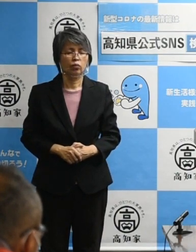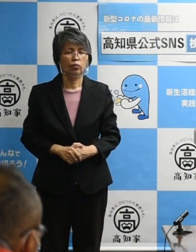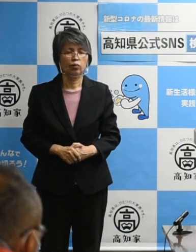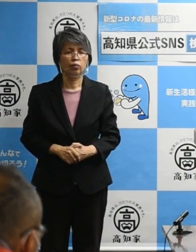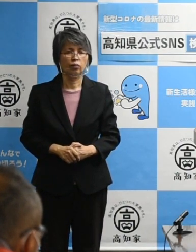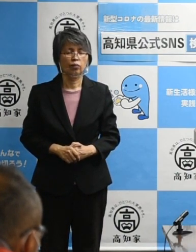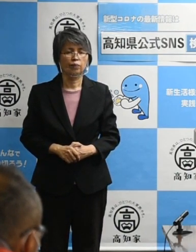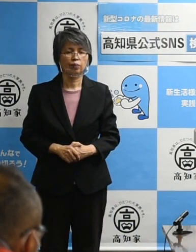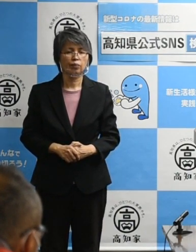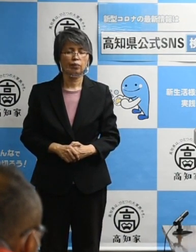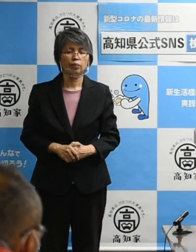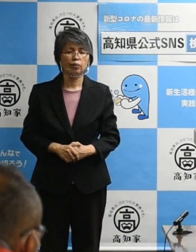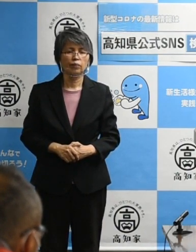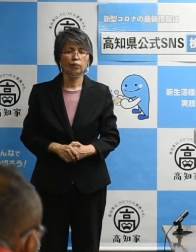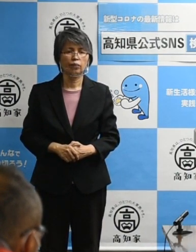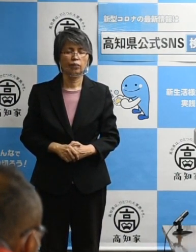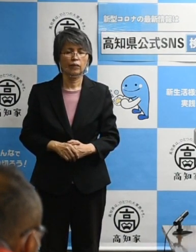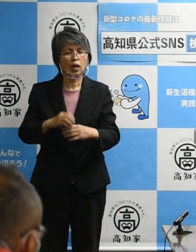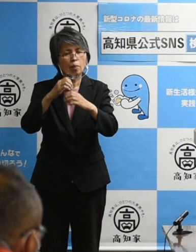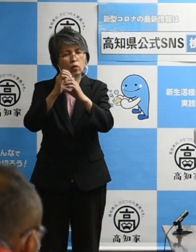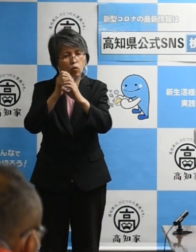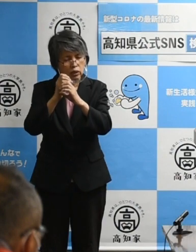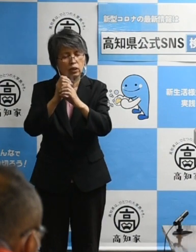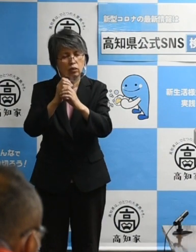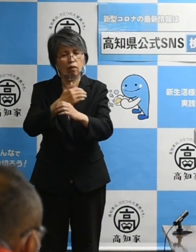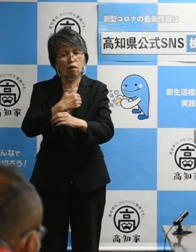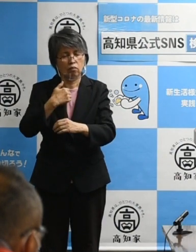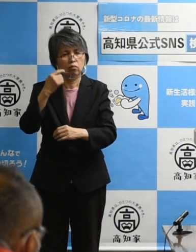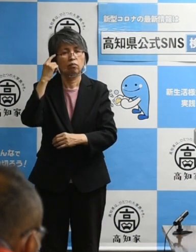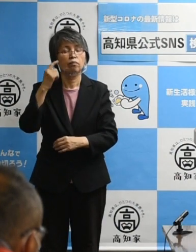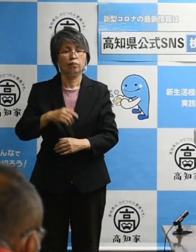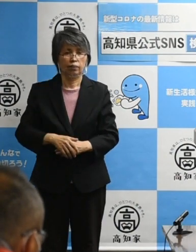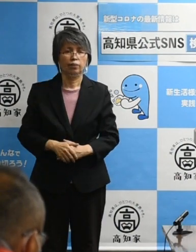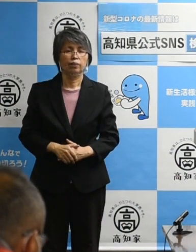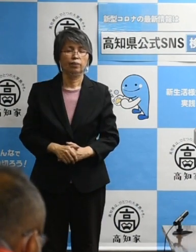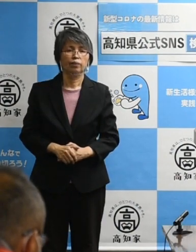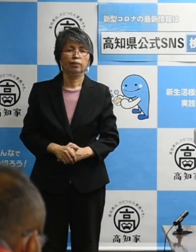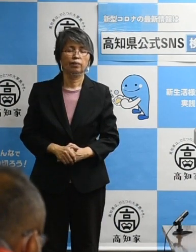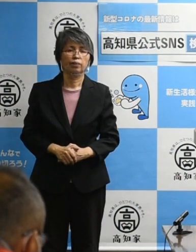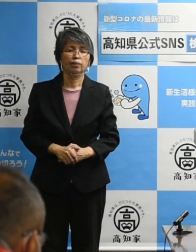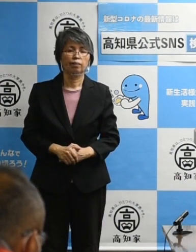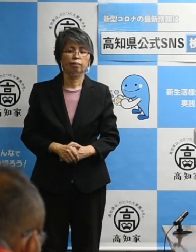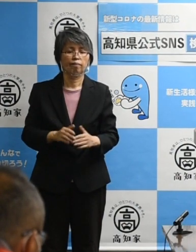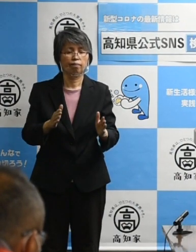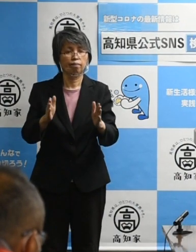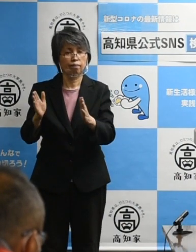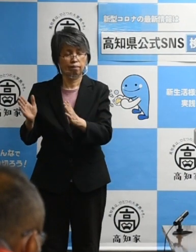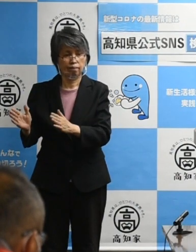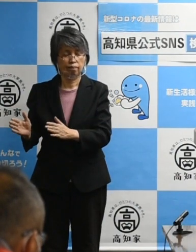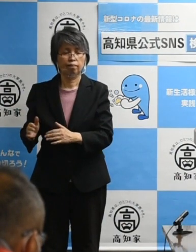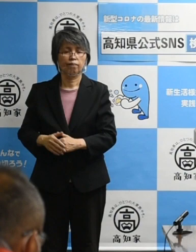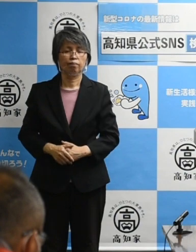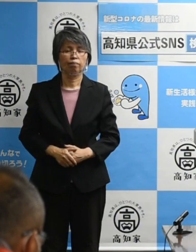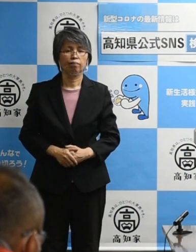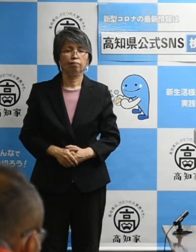少なくなったにはならないと見通しが立っているということは確かに言えるというふうに考えています。次をお願いします。